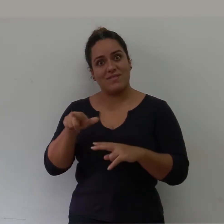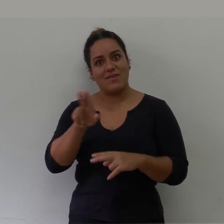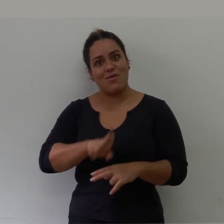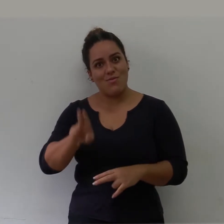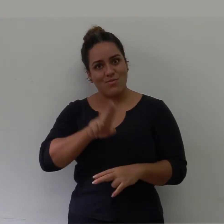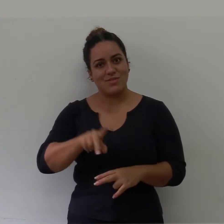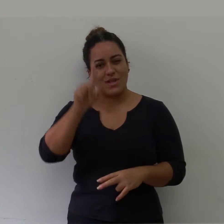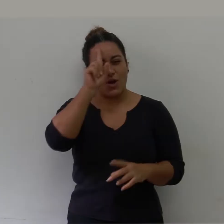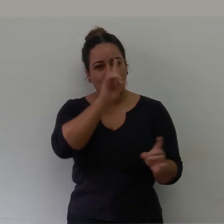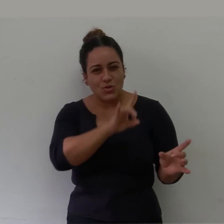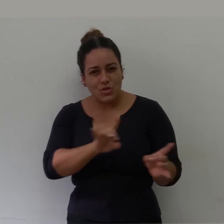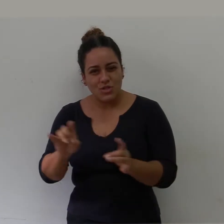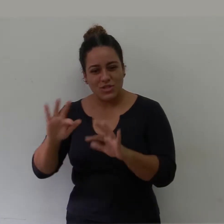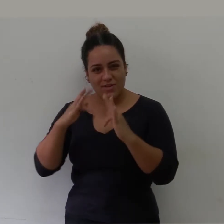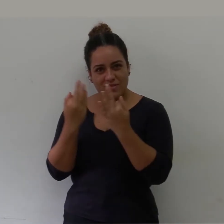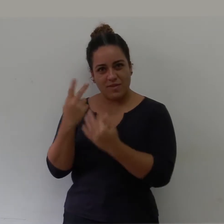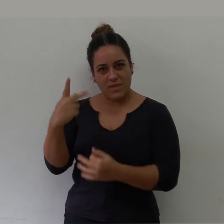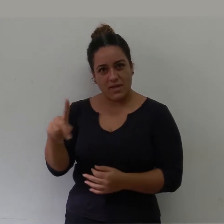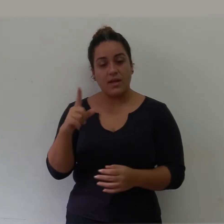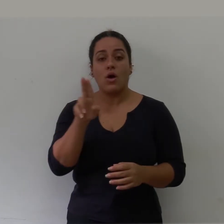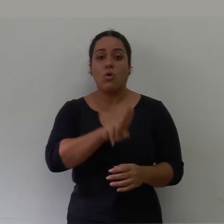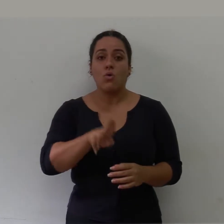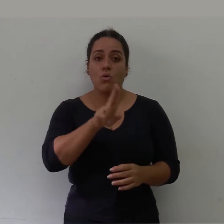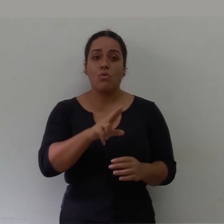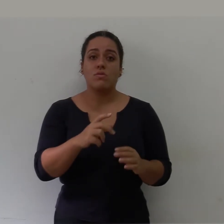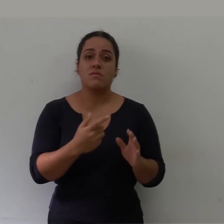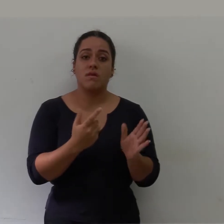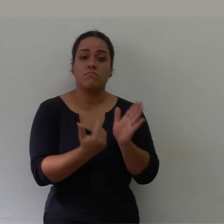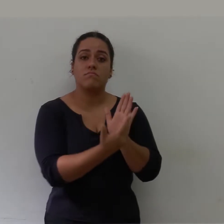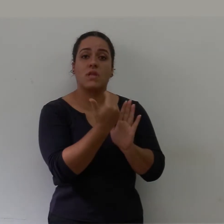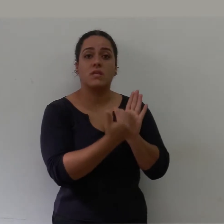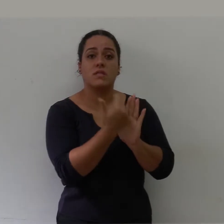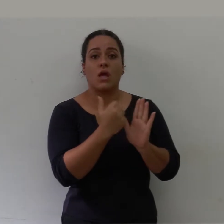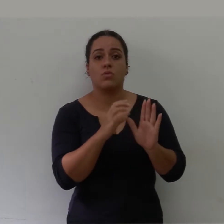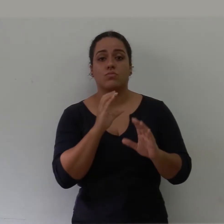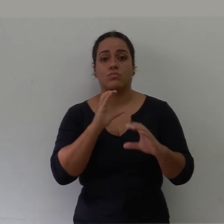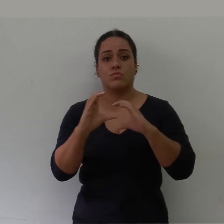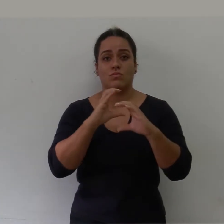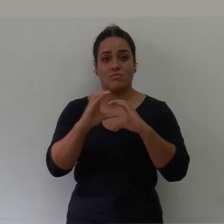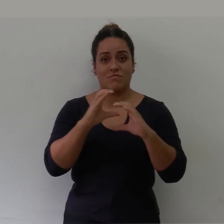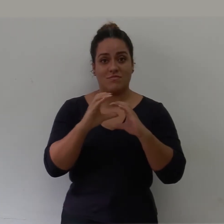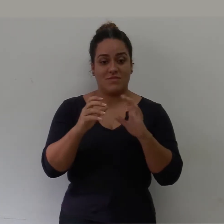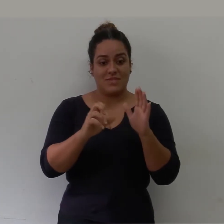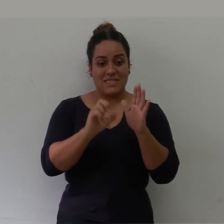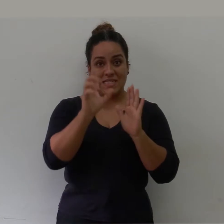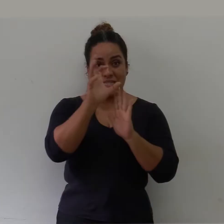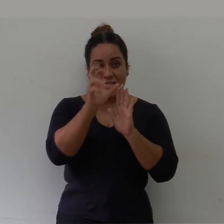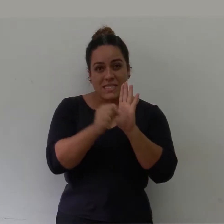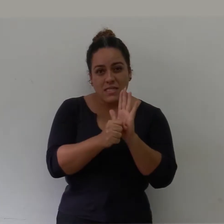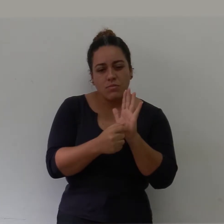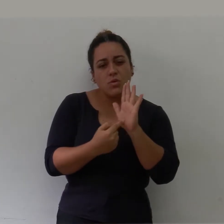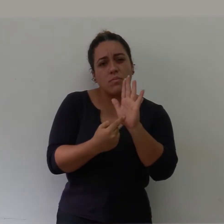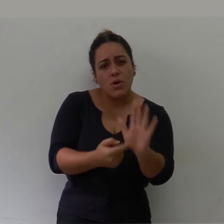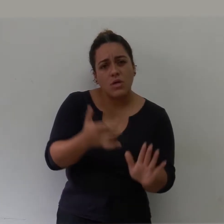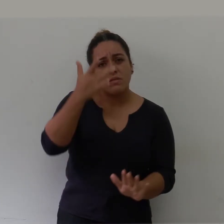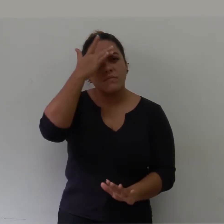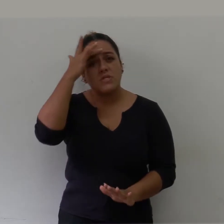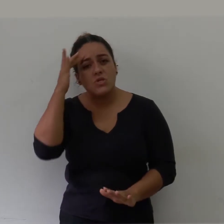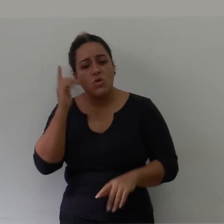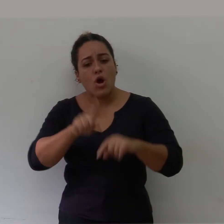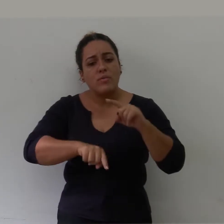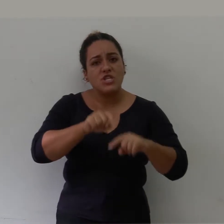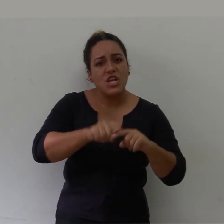na rotina da família o uso dos cartões de comunicação. Os símbolos expressam objetos,